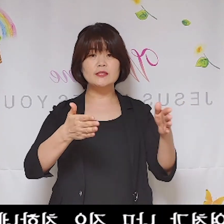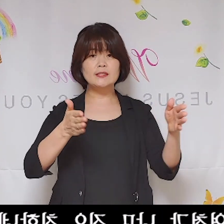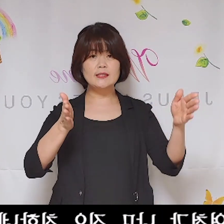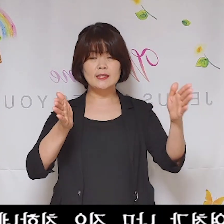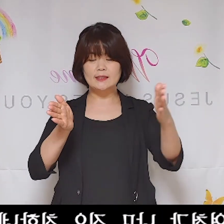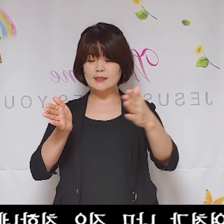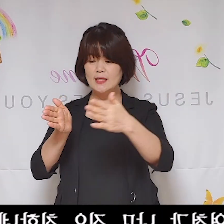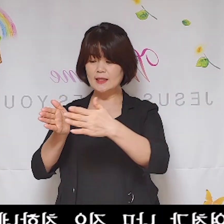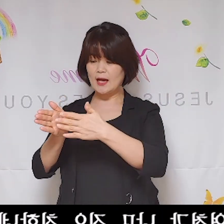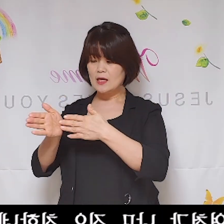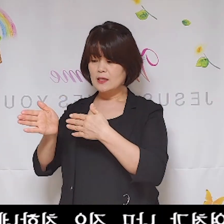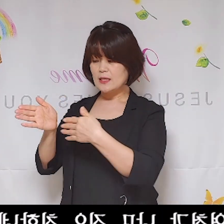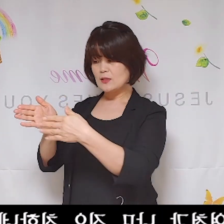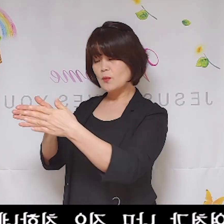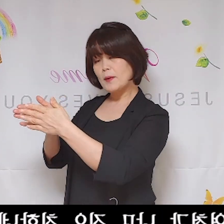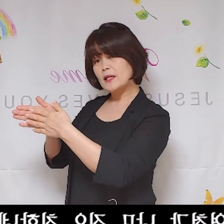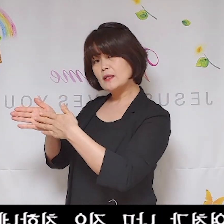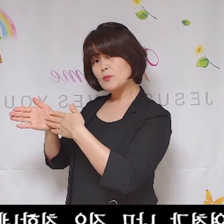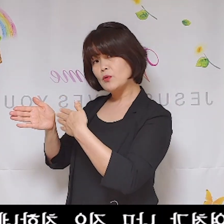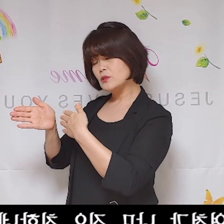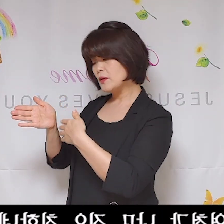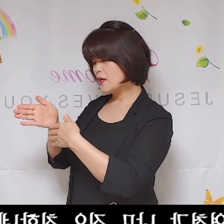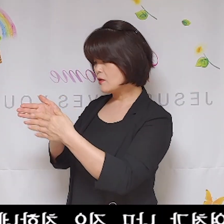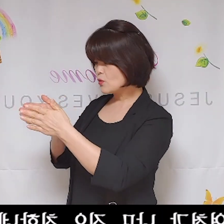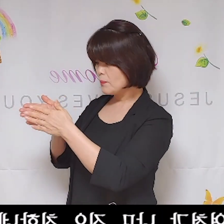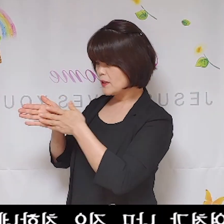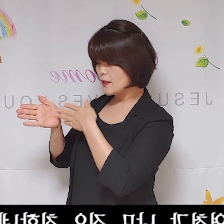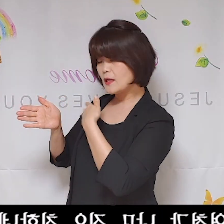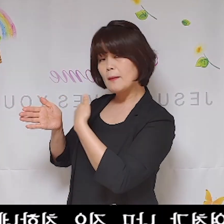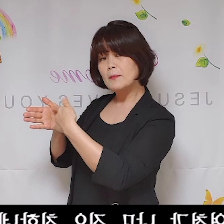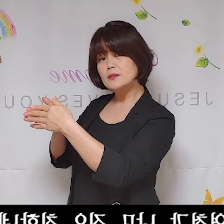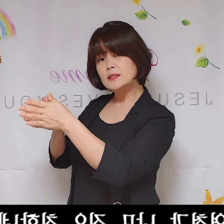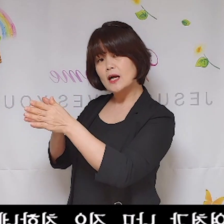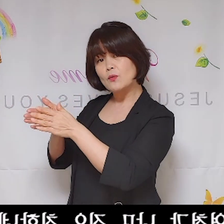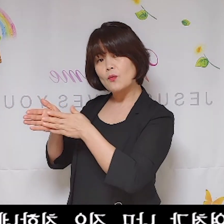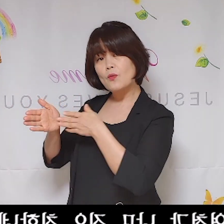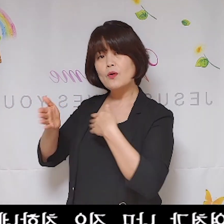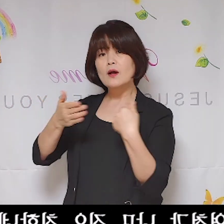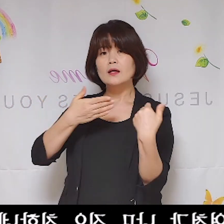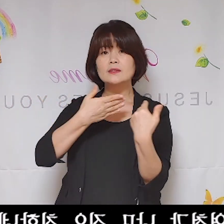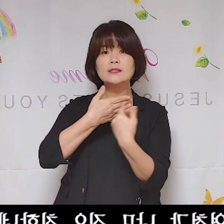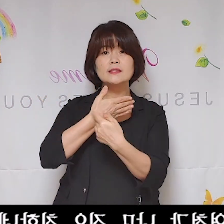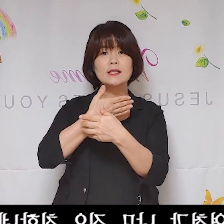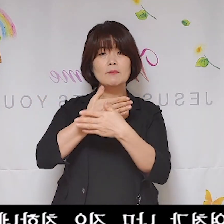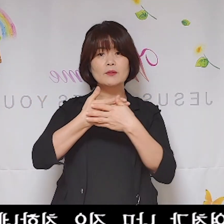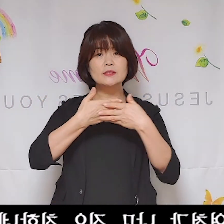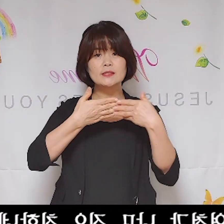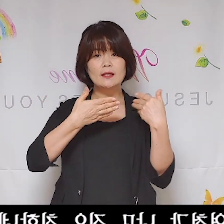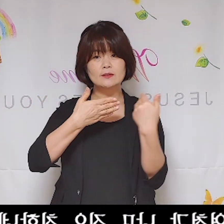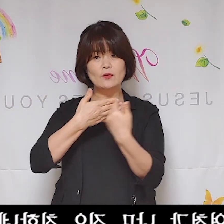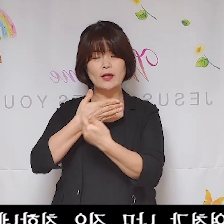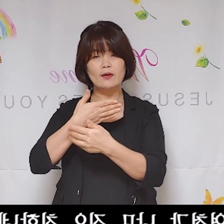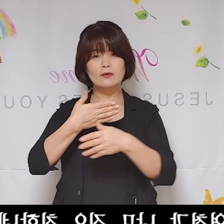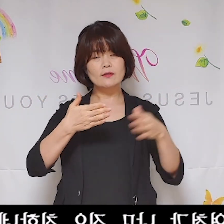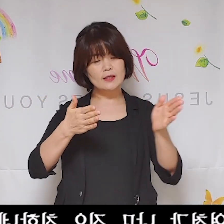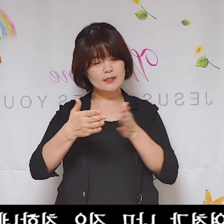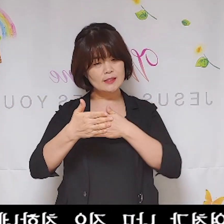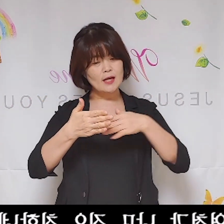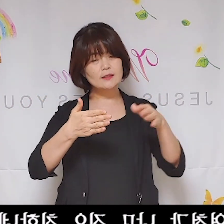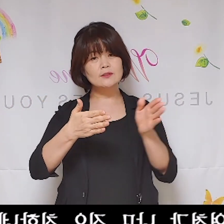붓질을 하다. 칠하다. 자, 손바닥을 보여주면요. 손바닥을 한번 칠하고 등을 한번 칠하는 거예요. 이렇게 칠하는